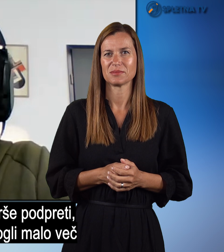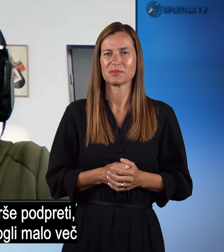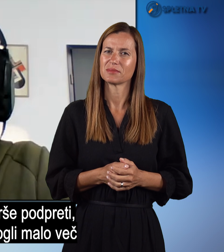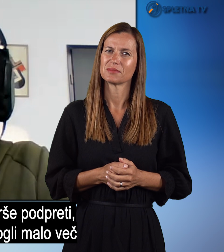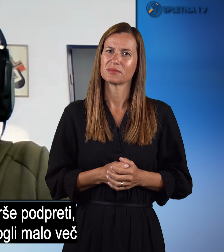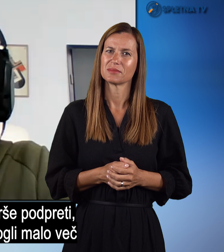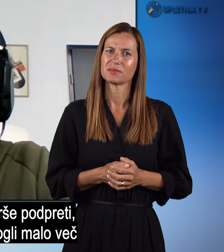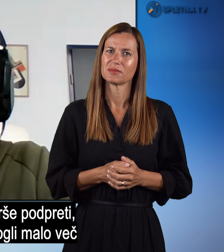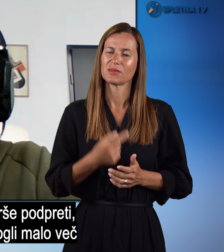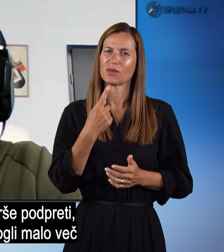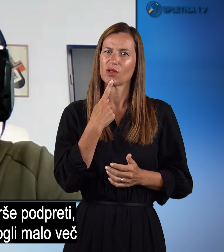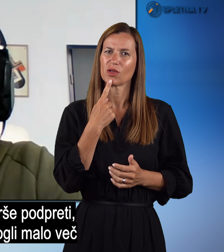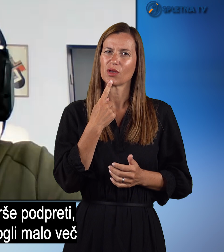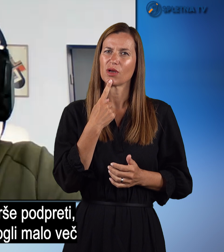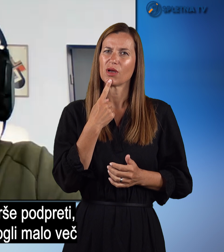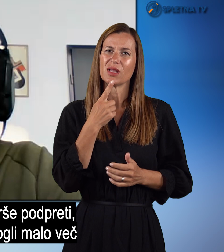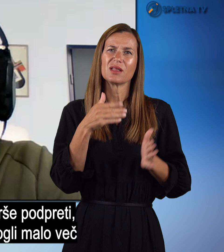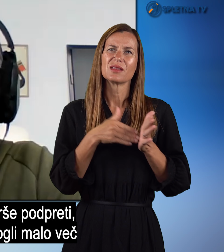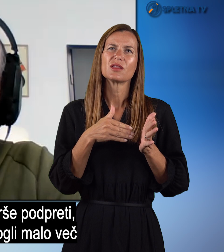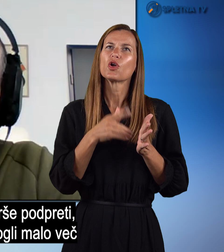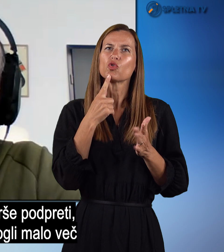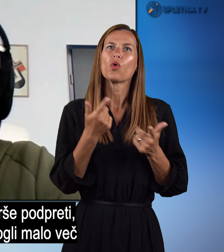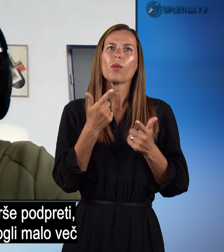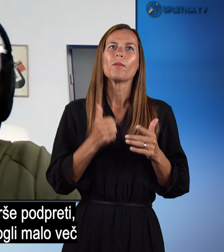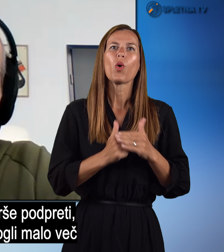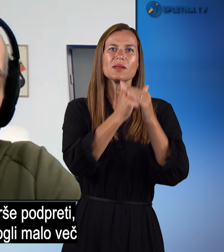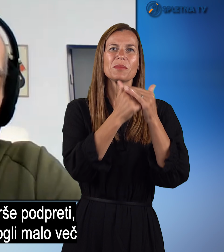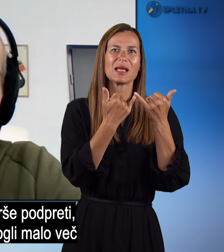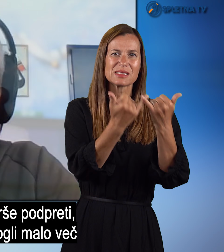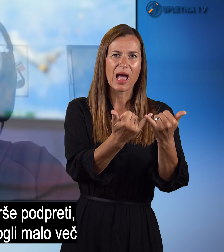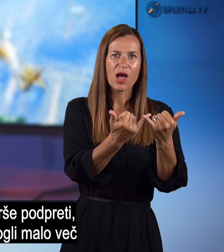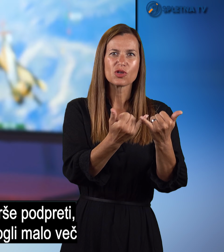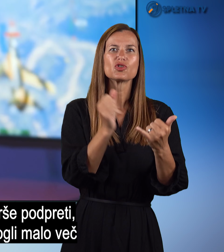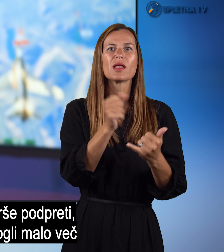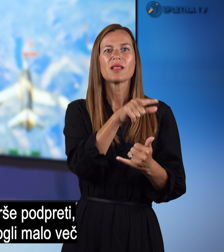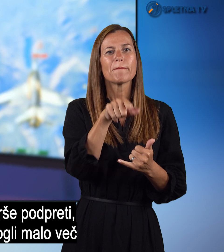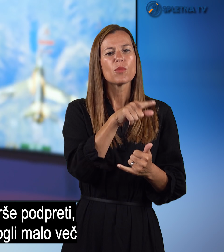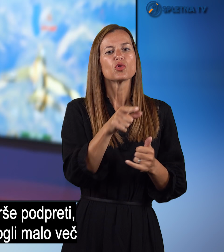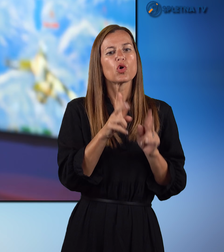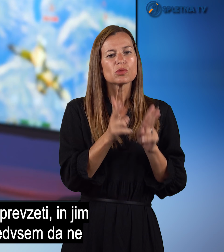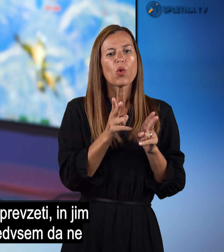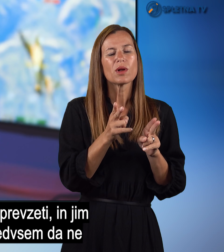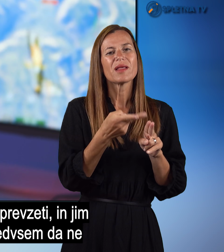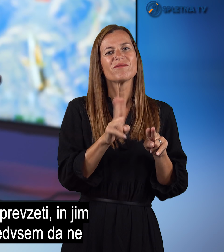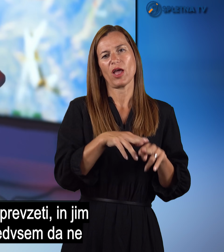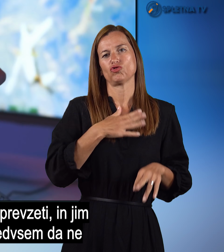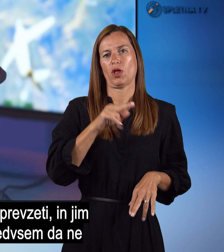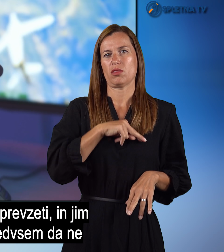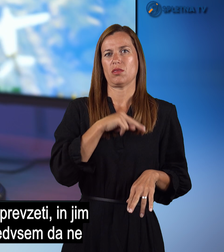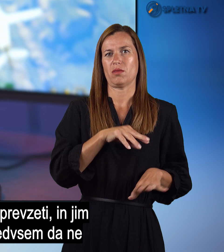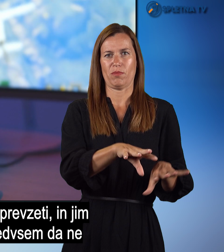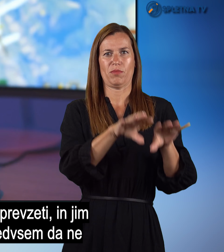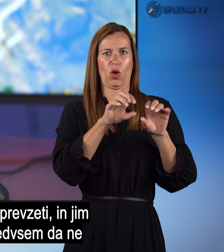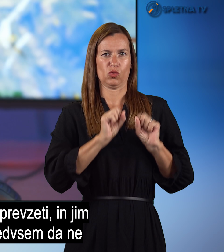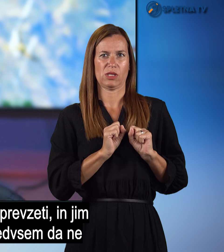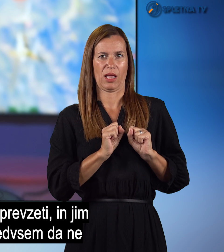Tu je cilj pravzaprav podpreti starše, da bodo zmogli malo več svoje vloge tu prevzeti